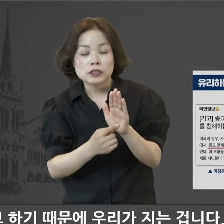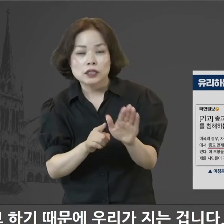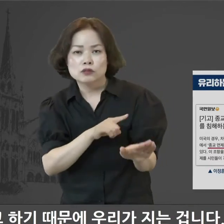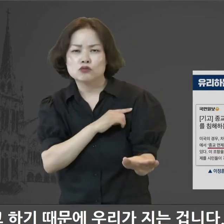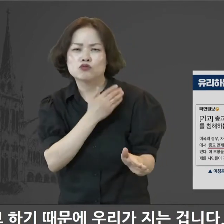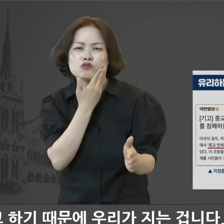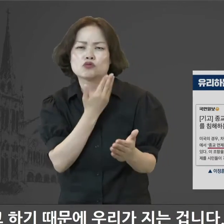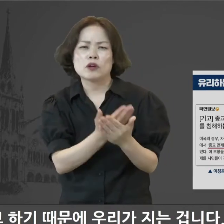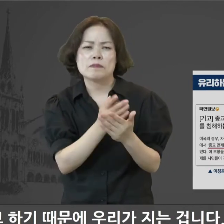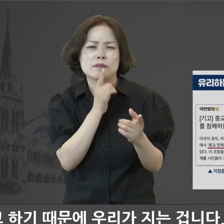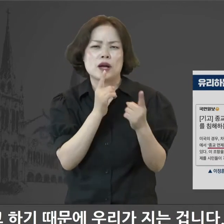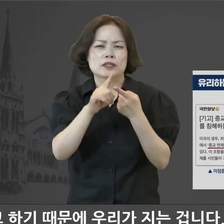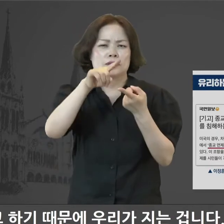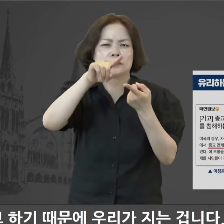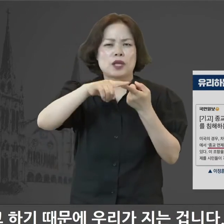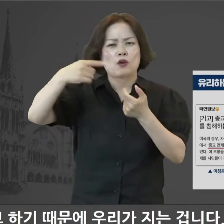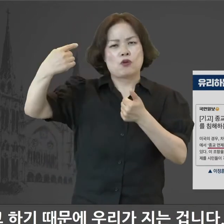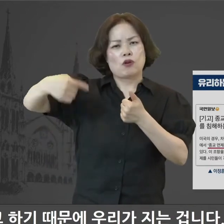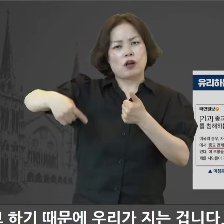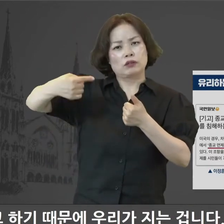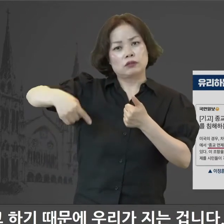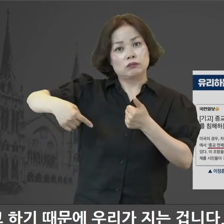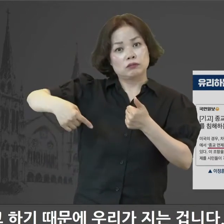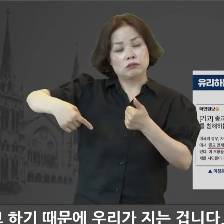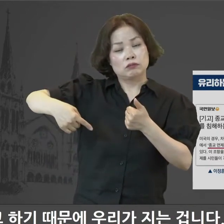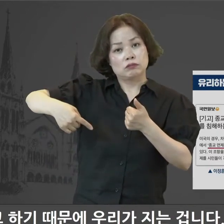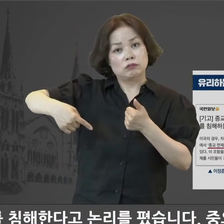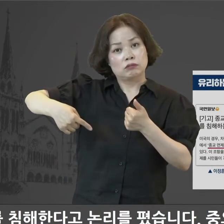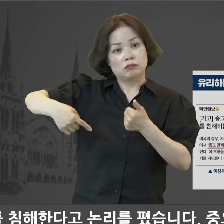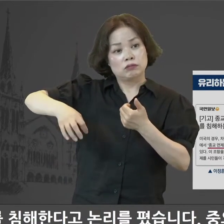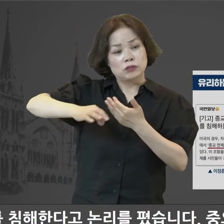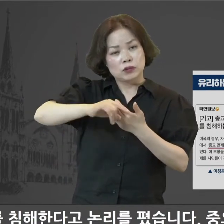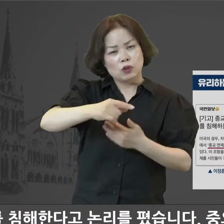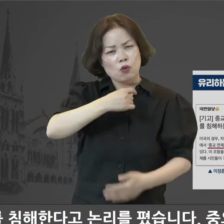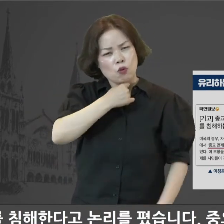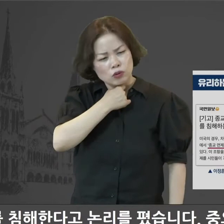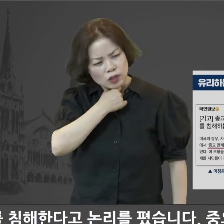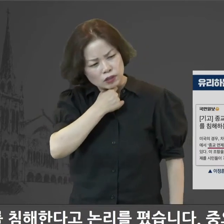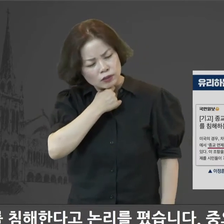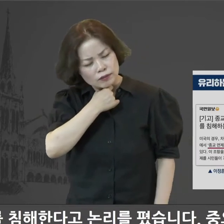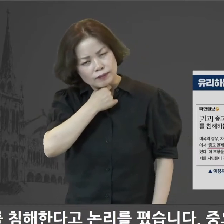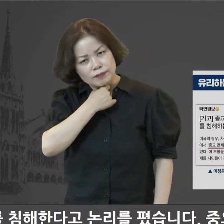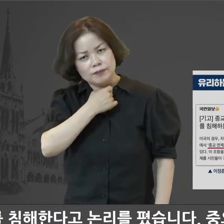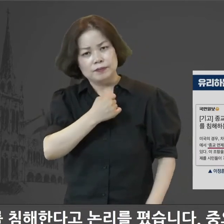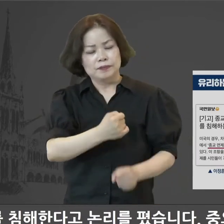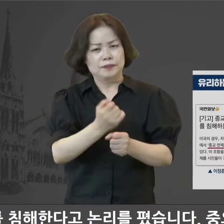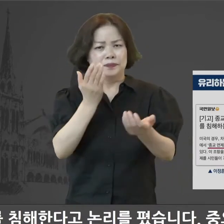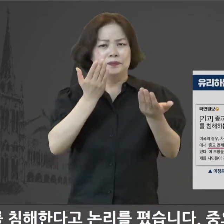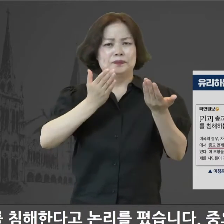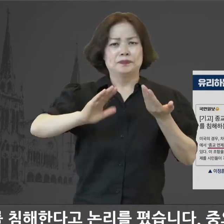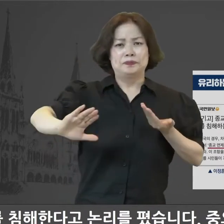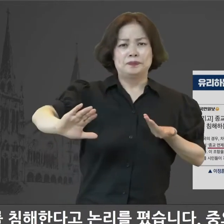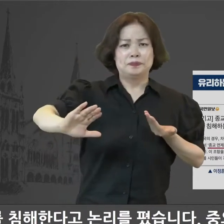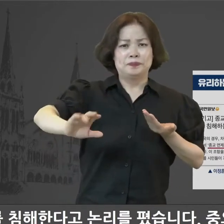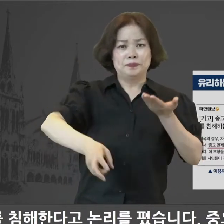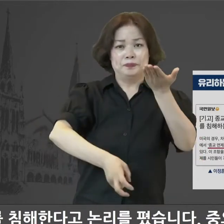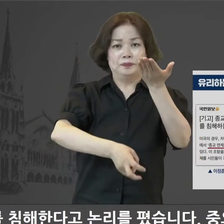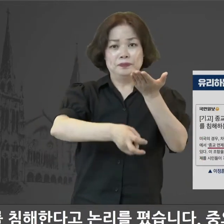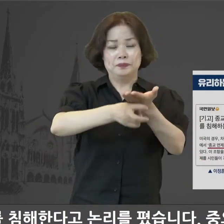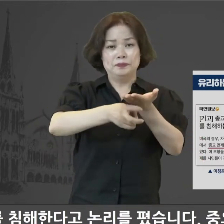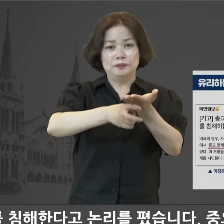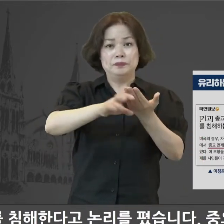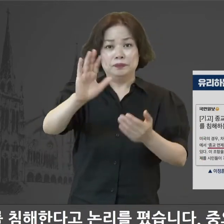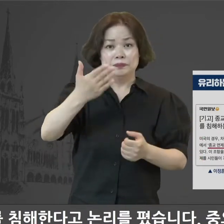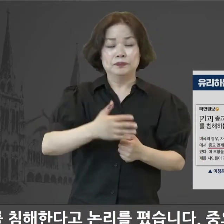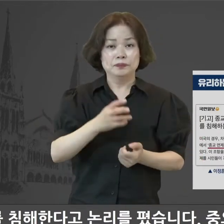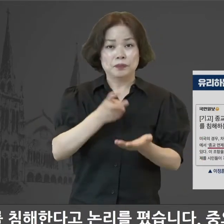것이 말씀대로 가르치다 보면 저게 추구하는 방향하고 맞지 않기 때문에 위법해질 위험이 생기는